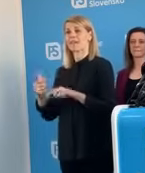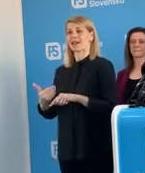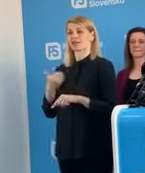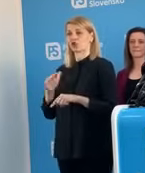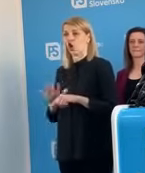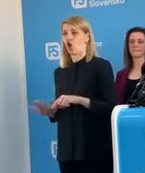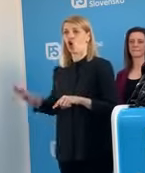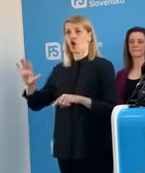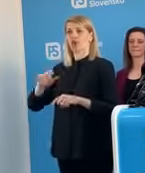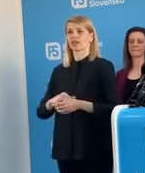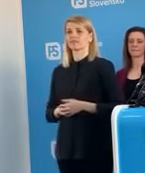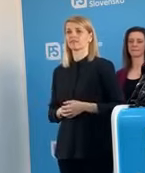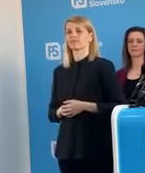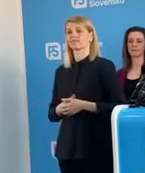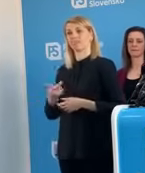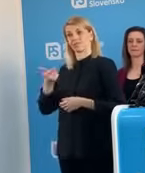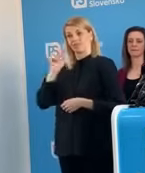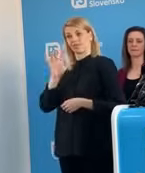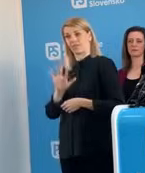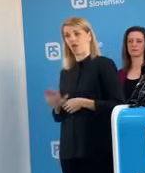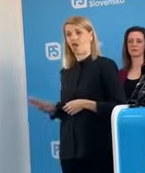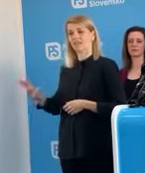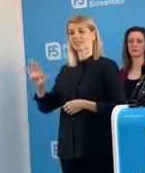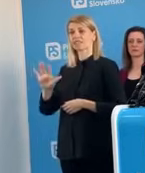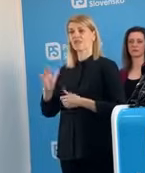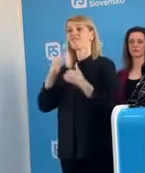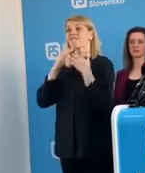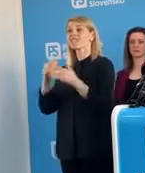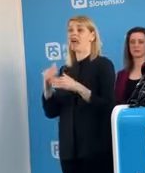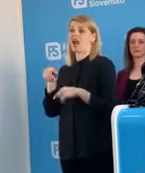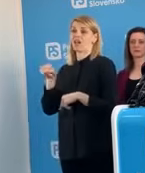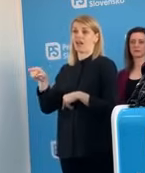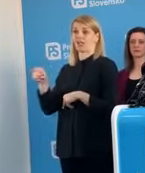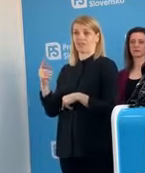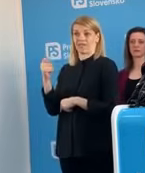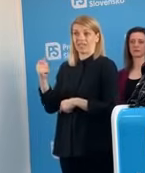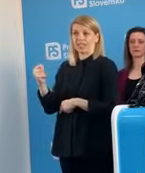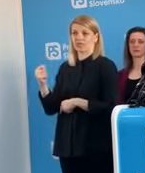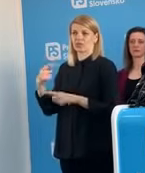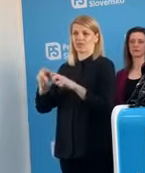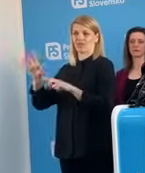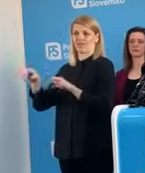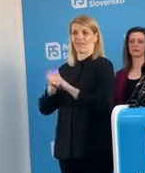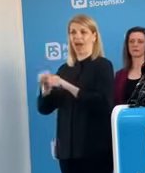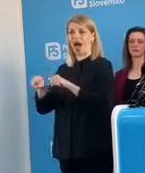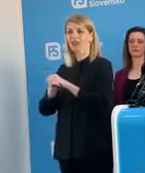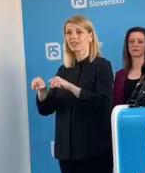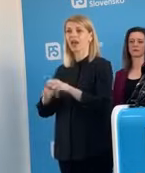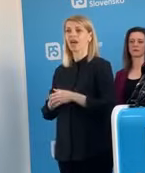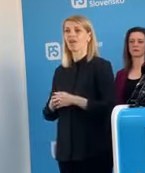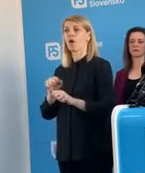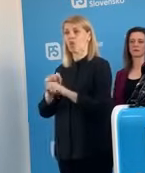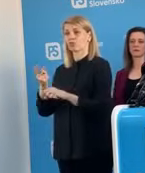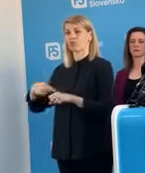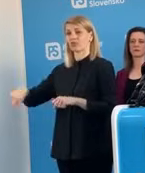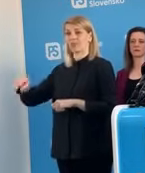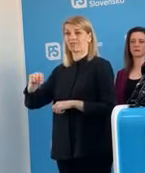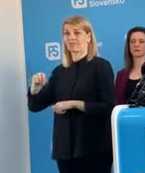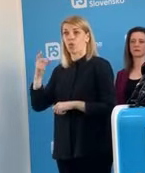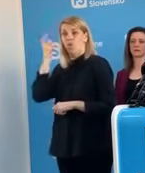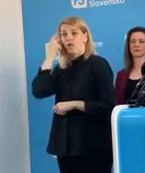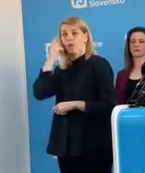školy. Slovensko vďaka vládam Roberta Fica, ako sme počuli a ako si to asi všetci